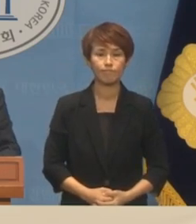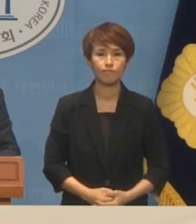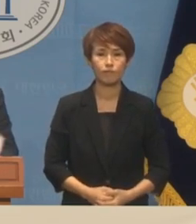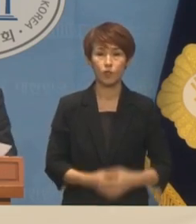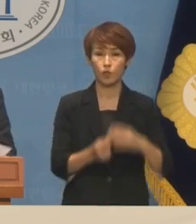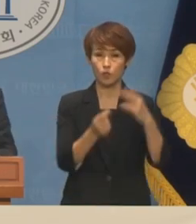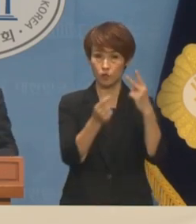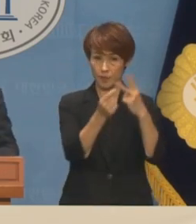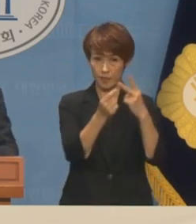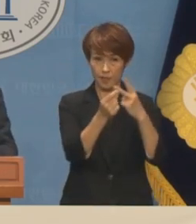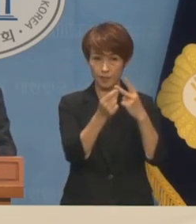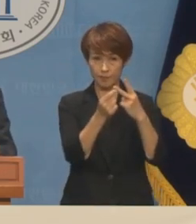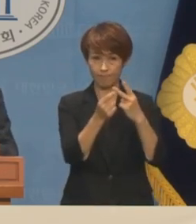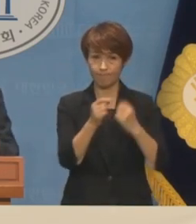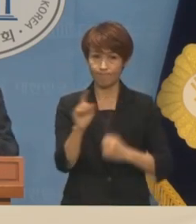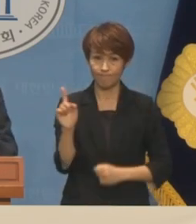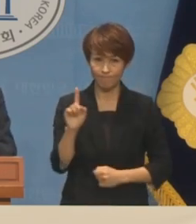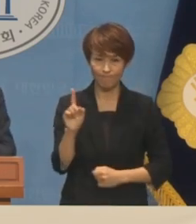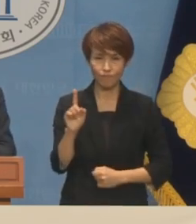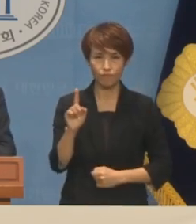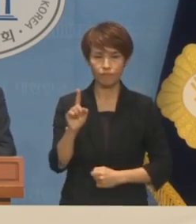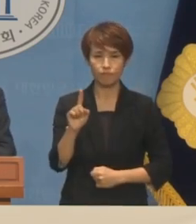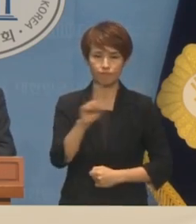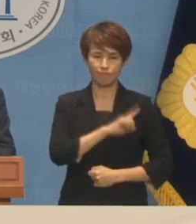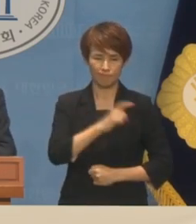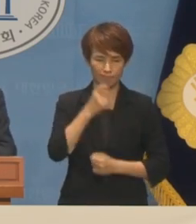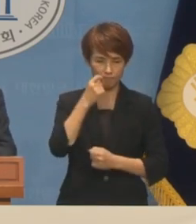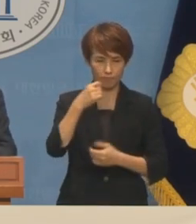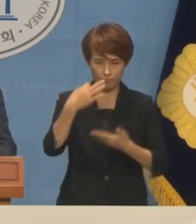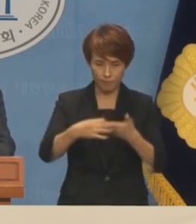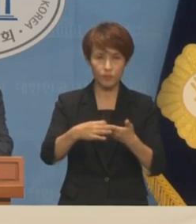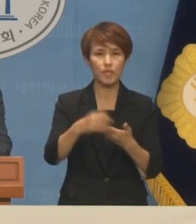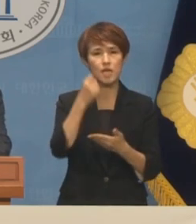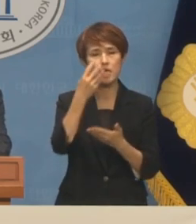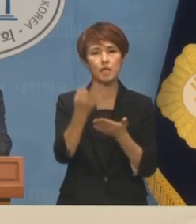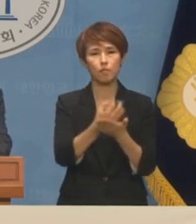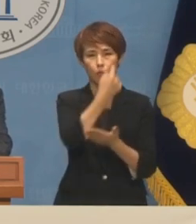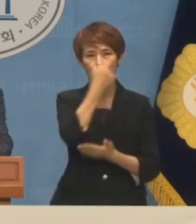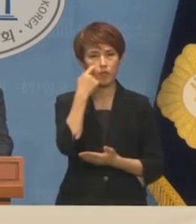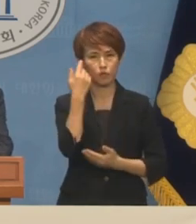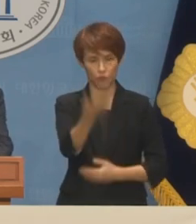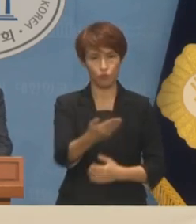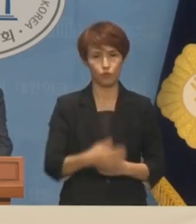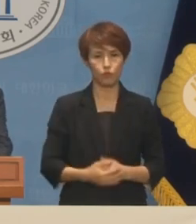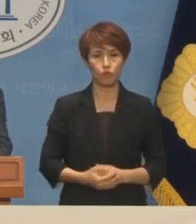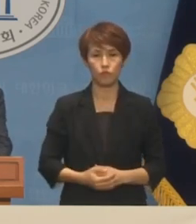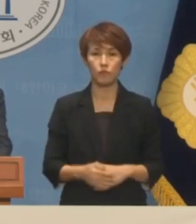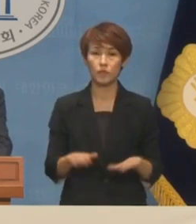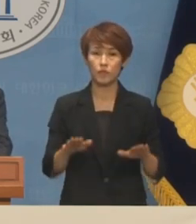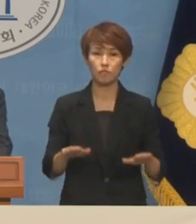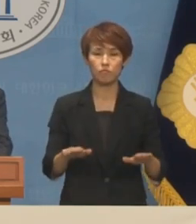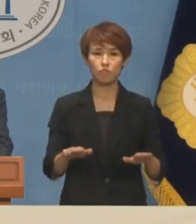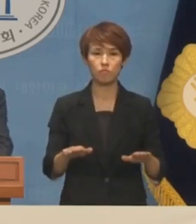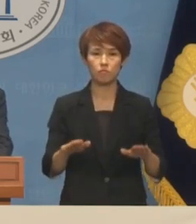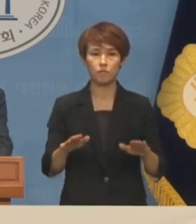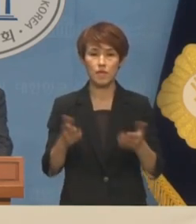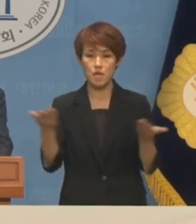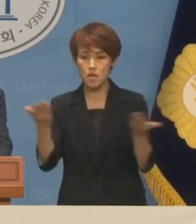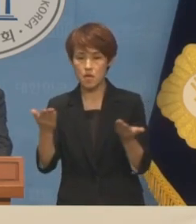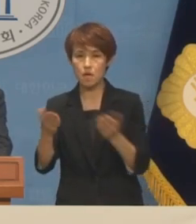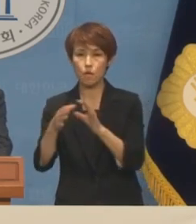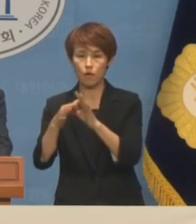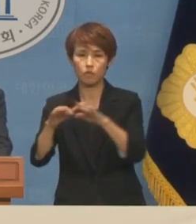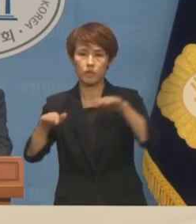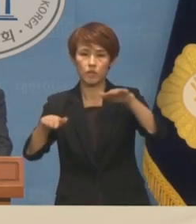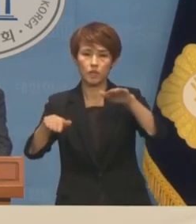두 번째는 최저임금 보장 강화 법률안들입니다. 현행 업종별 차등